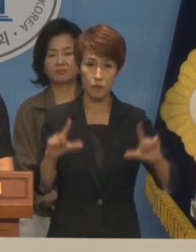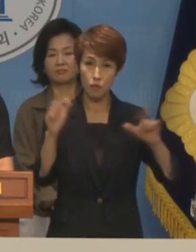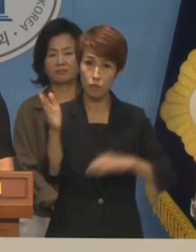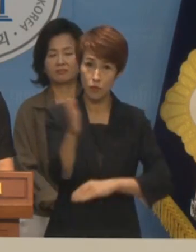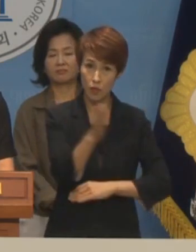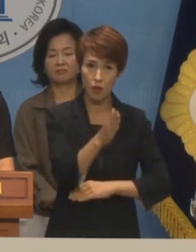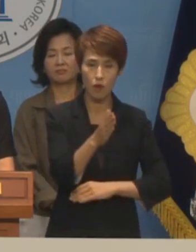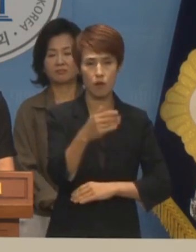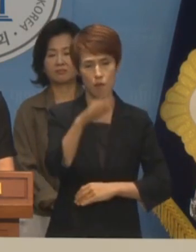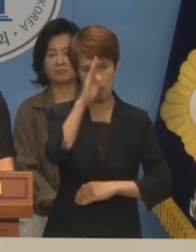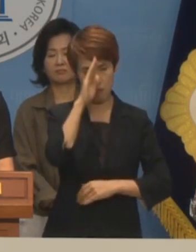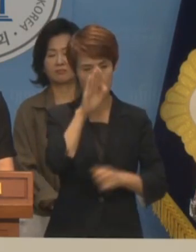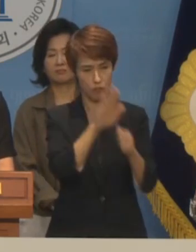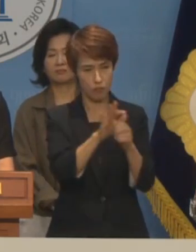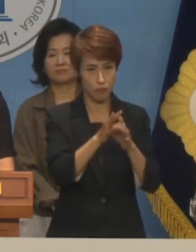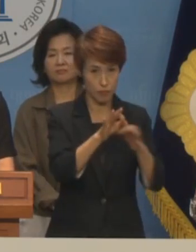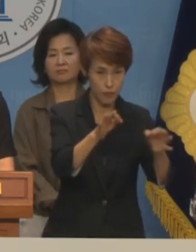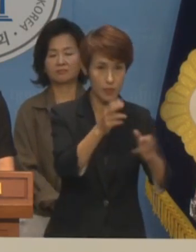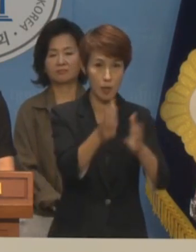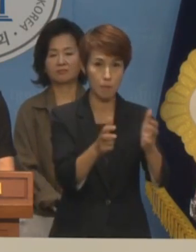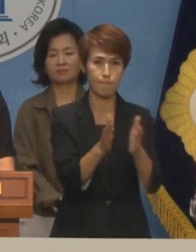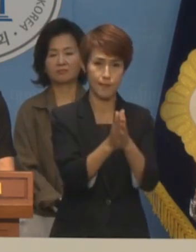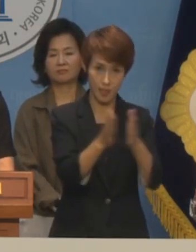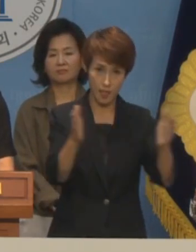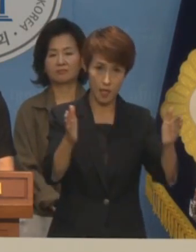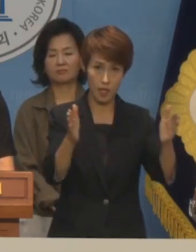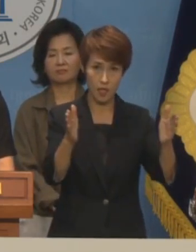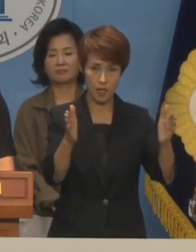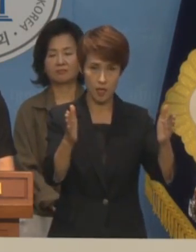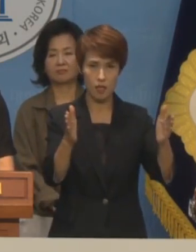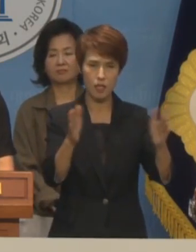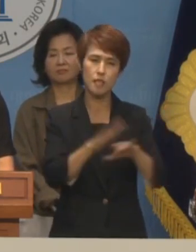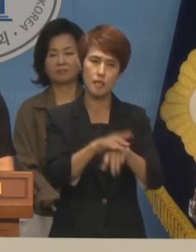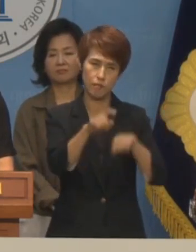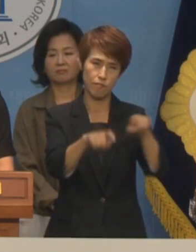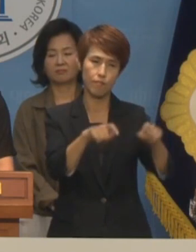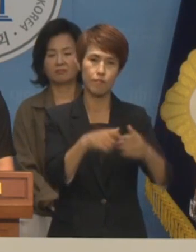2022년부터 상병수당 시범사업이 진행되고 있습니다. 원래